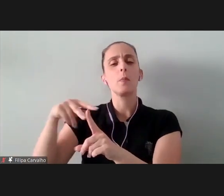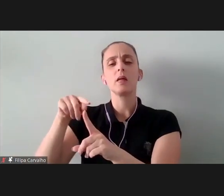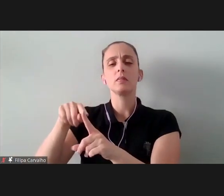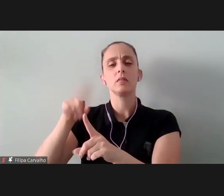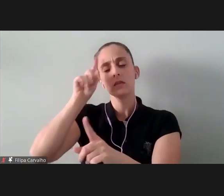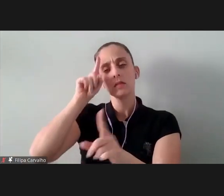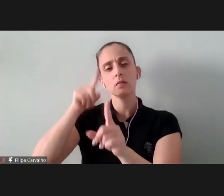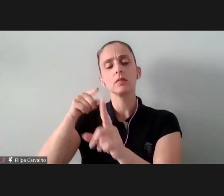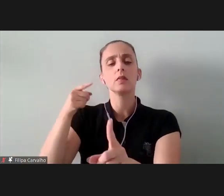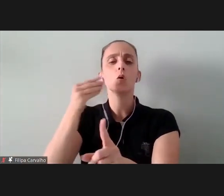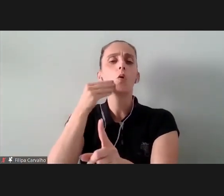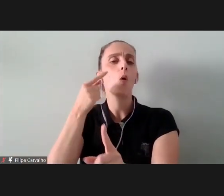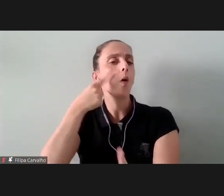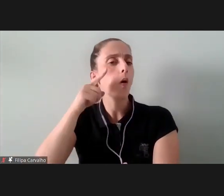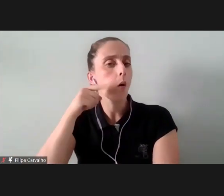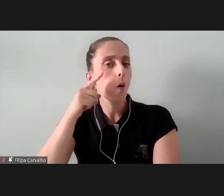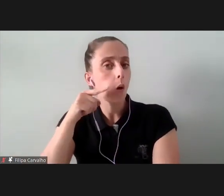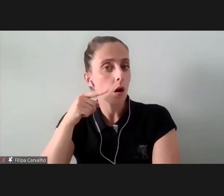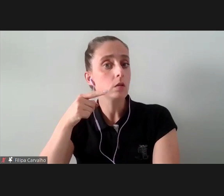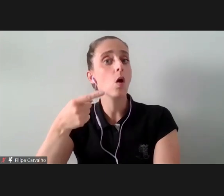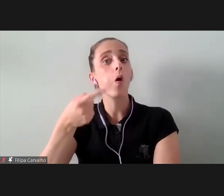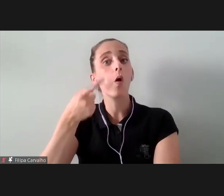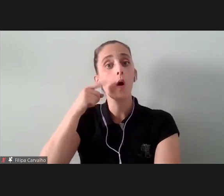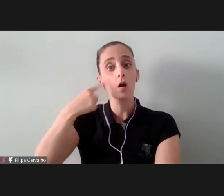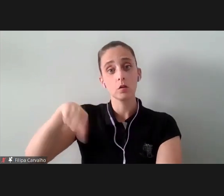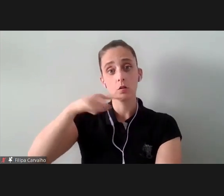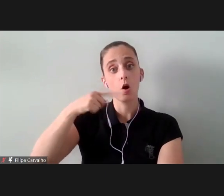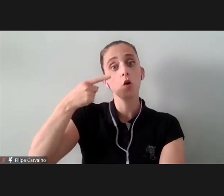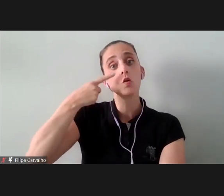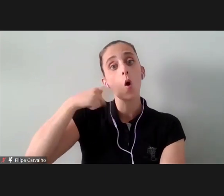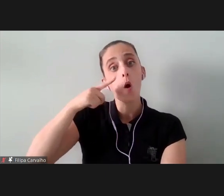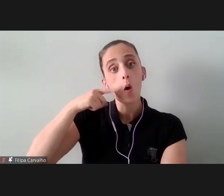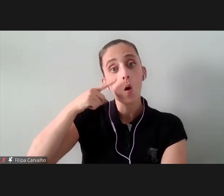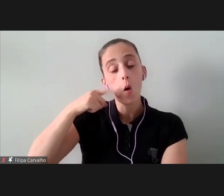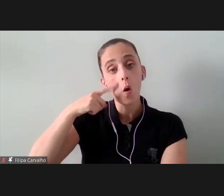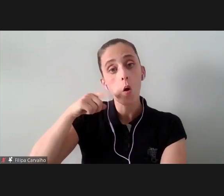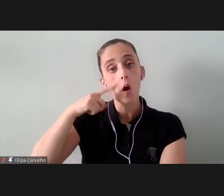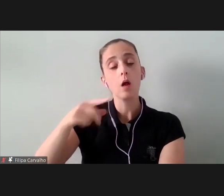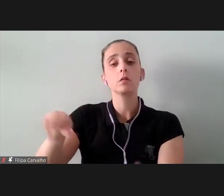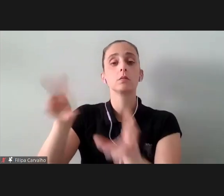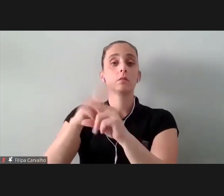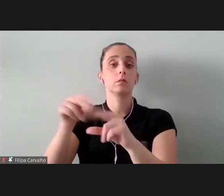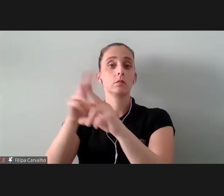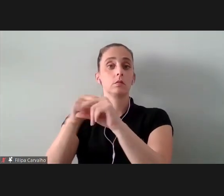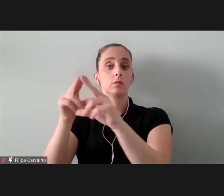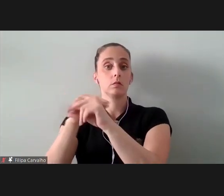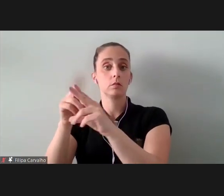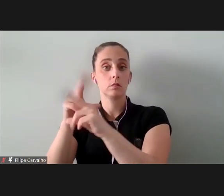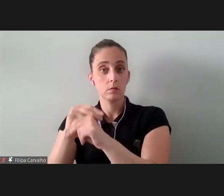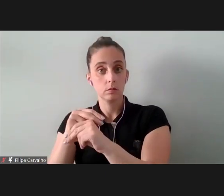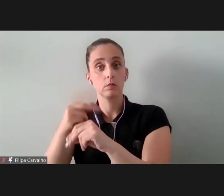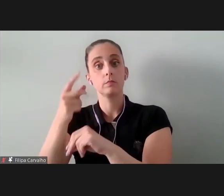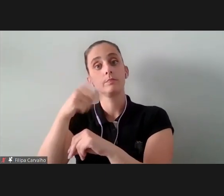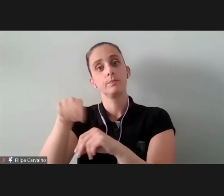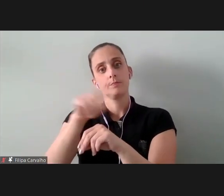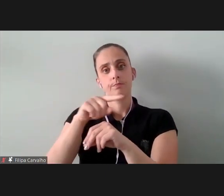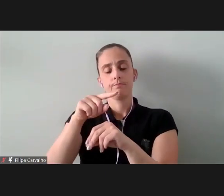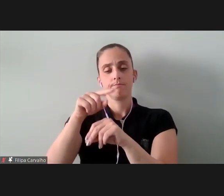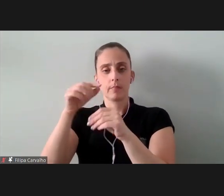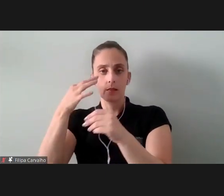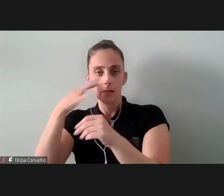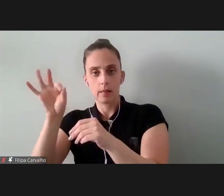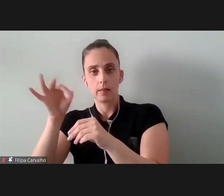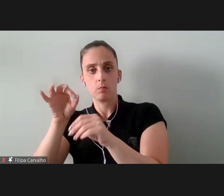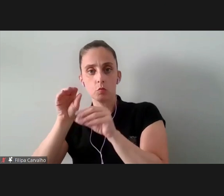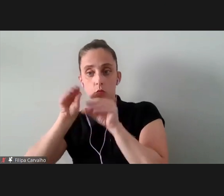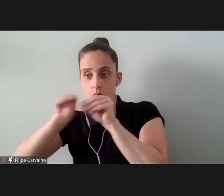meta experimental. A gente experimenta abordagens de inovação, sistematiza os aprendizados e dissemina esses